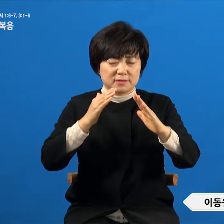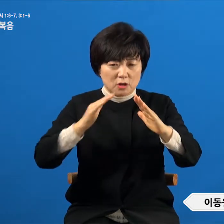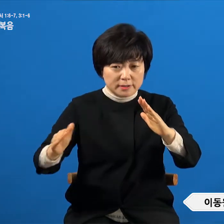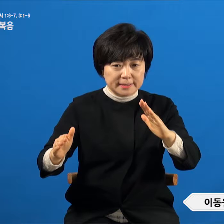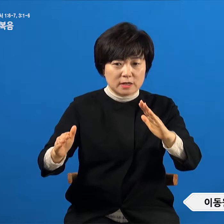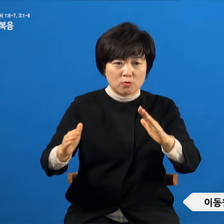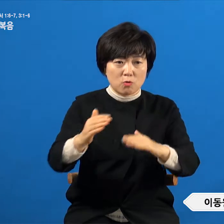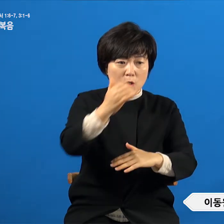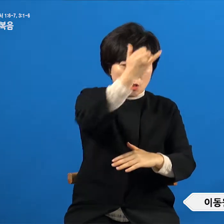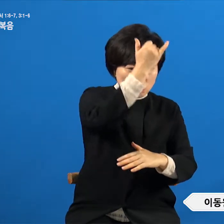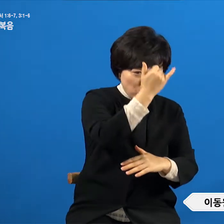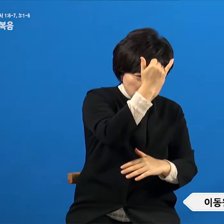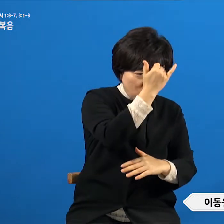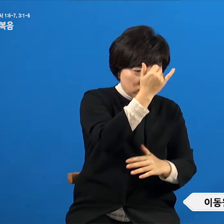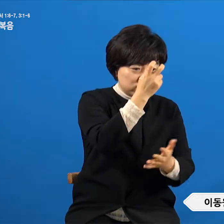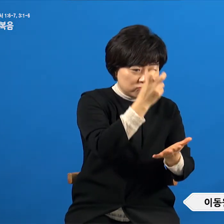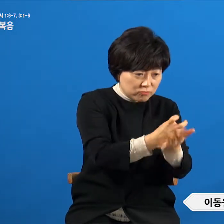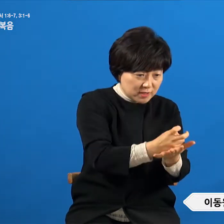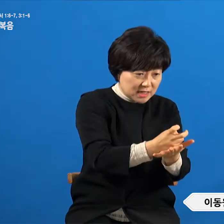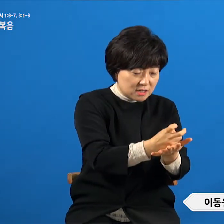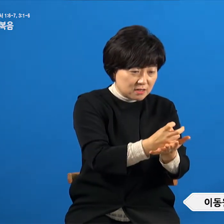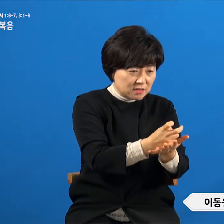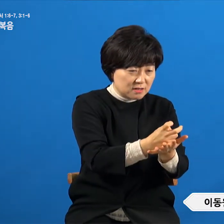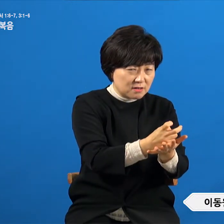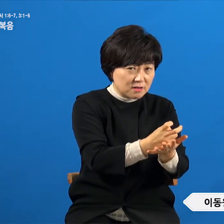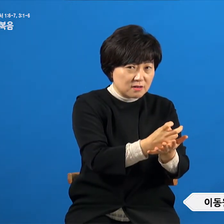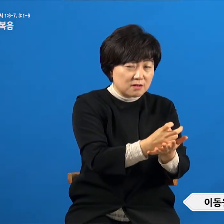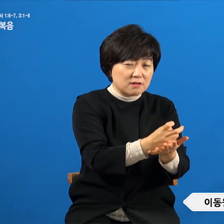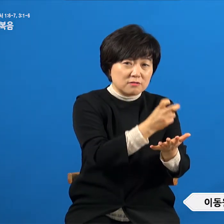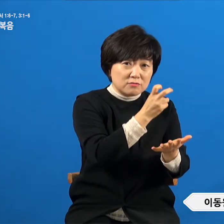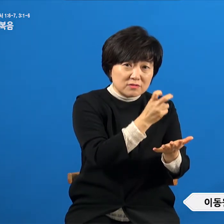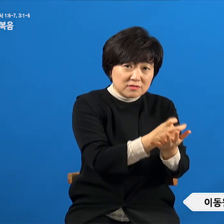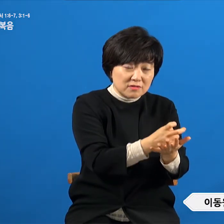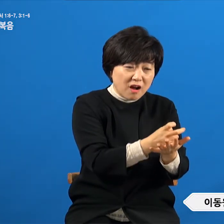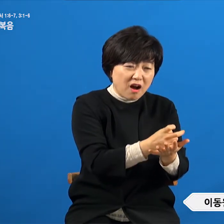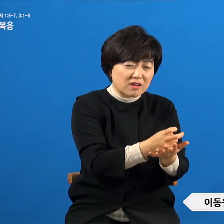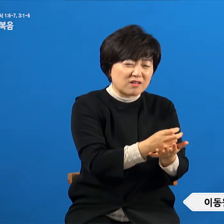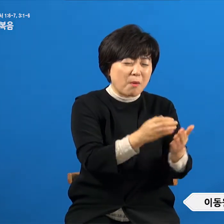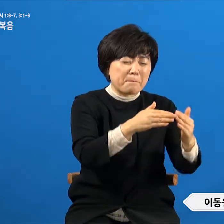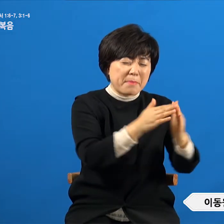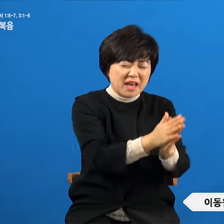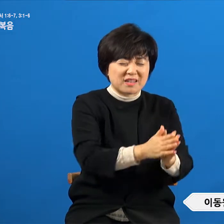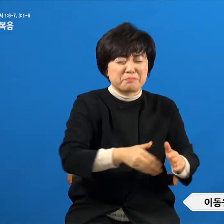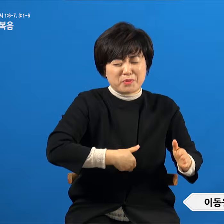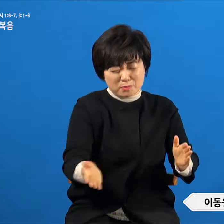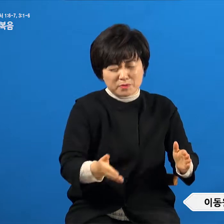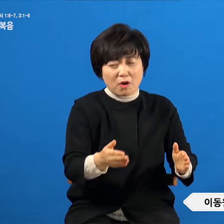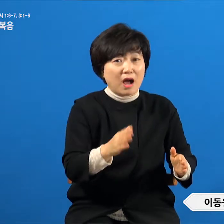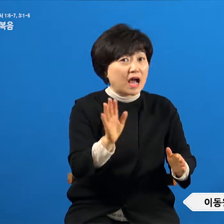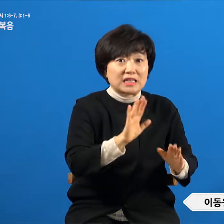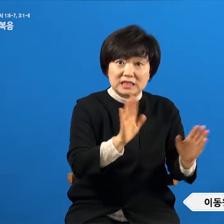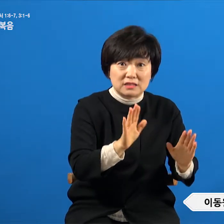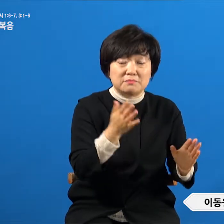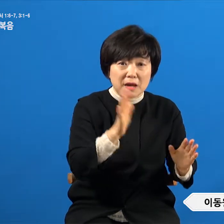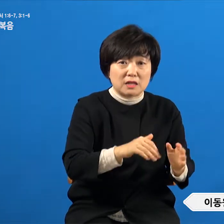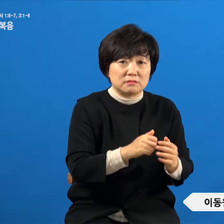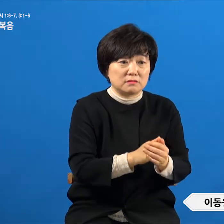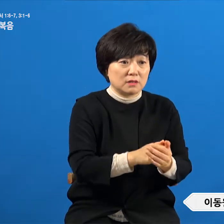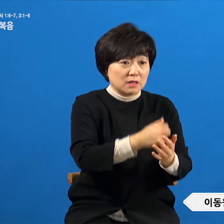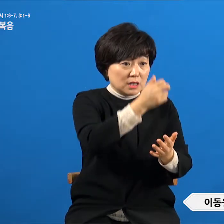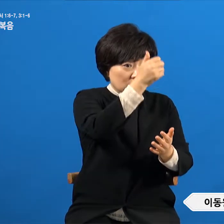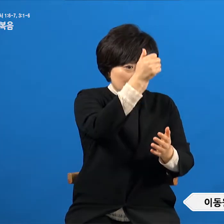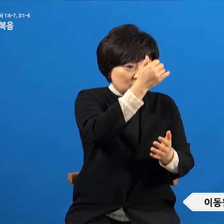결코 도덕이나 윤리를 폐기하는 것은 아니지만, 그러나 뒤 도덕을 넘어서서